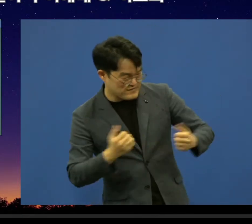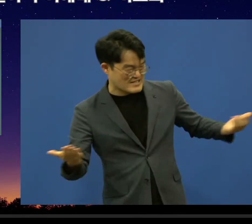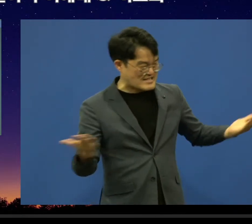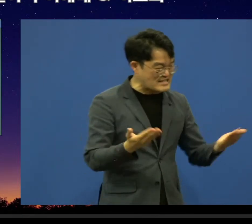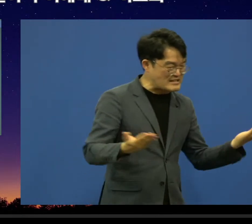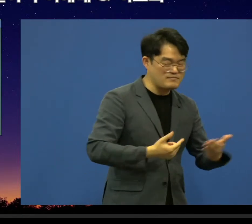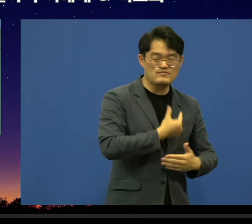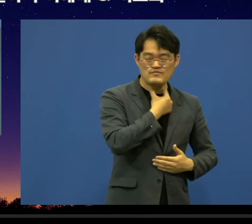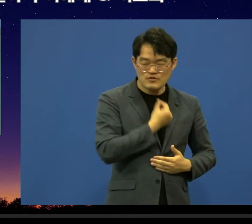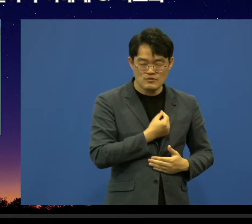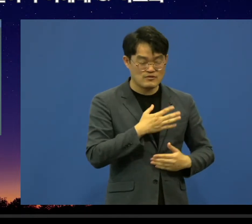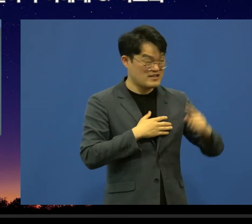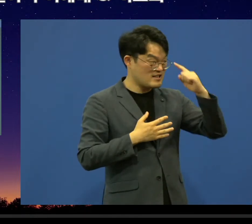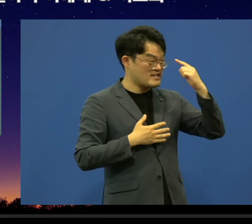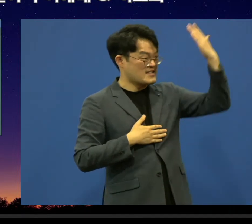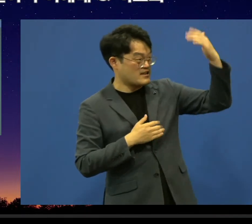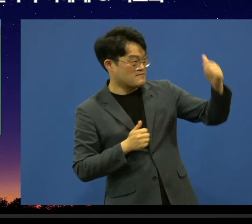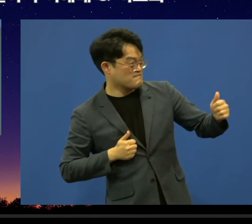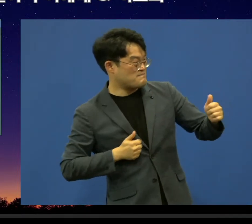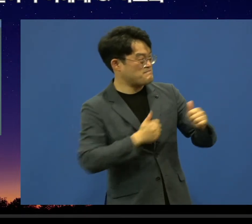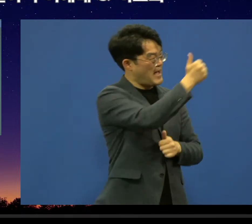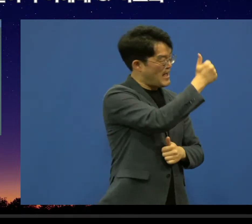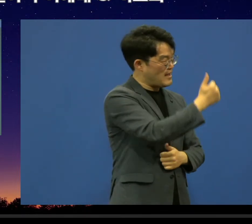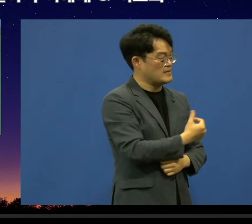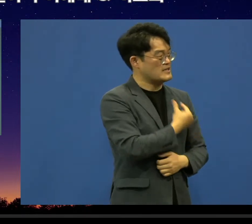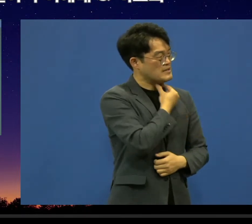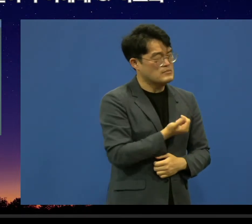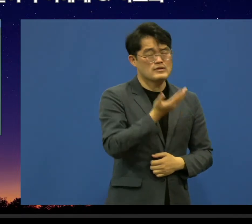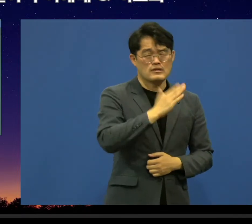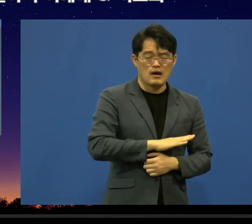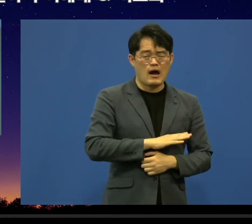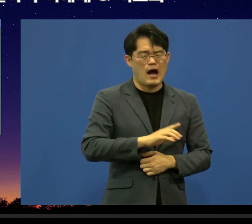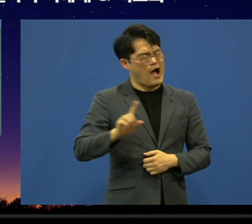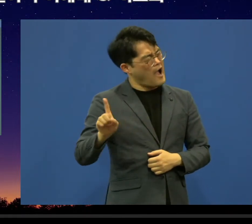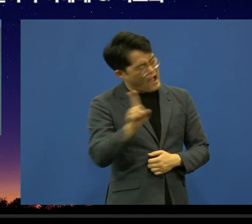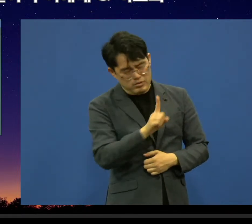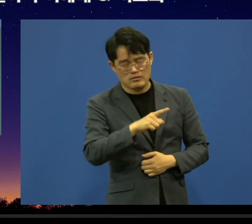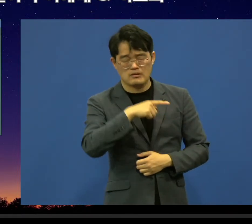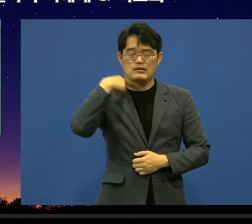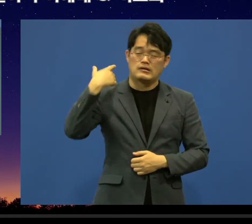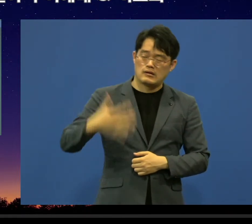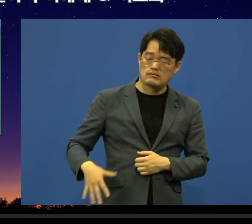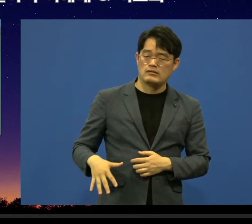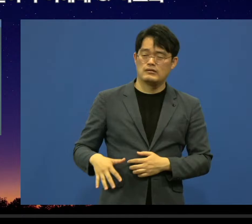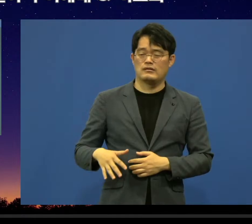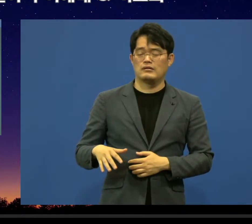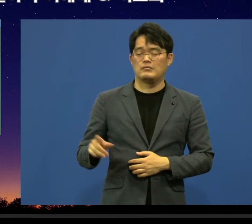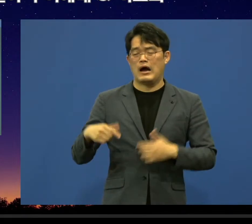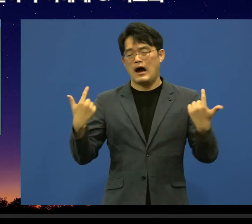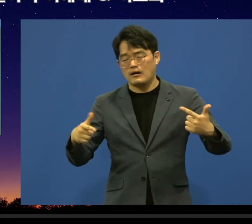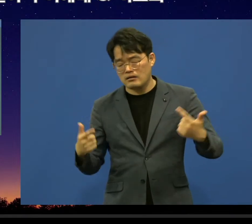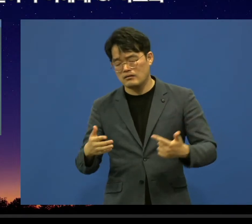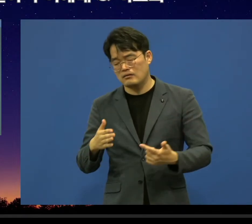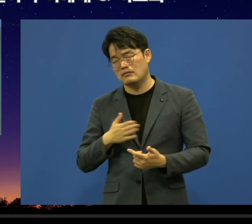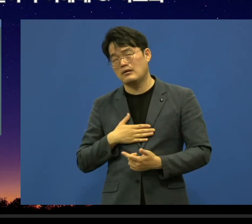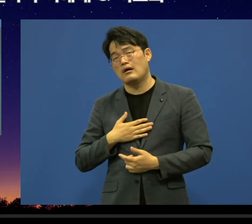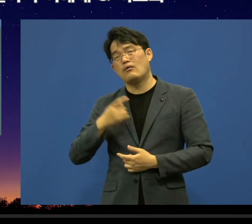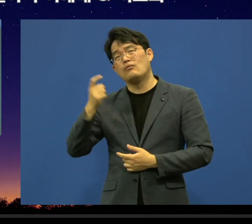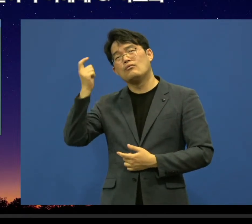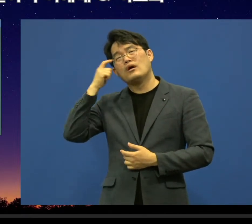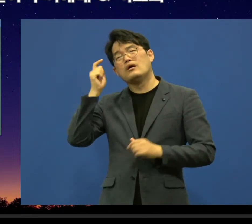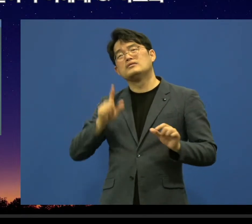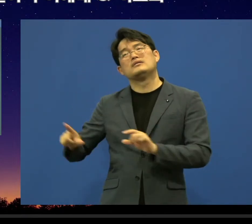골리앗을 넘어서 본 적이 없어, 이렇게 말하는 자 있습니까? 나는 왜 존재하는가 고민하는 분들